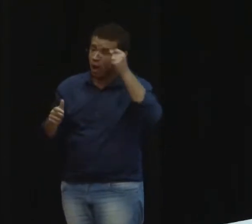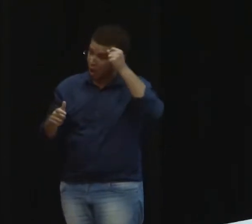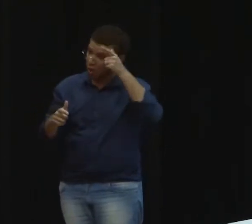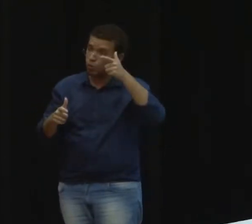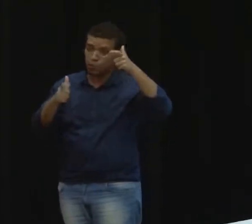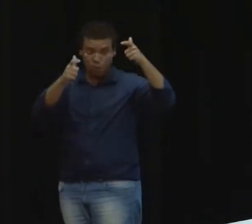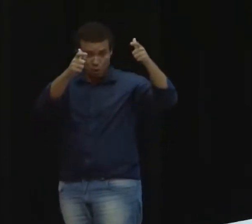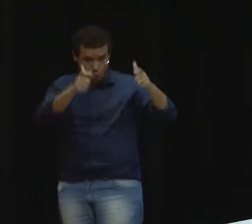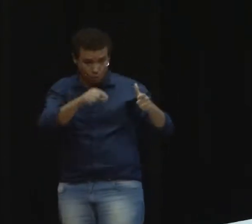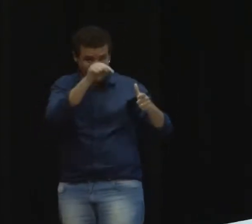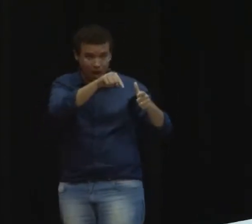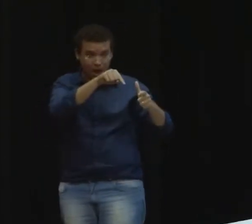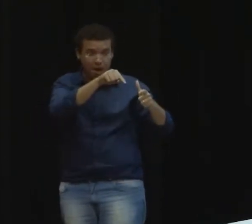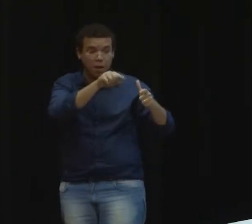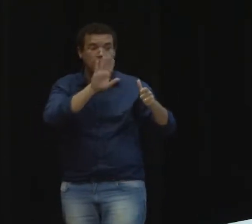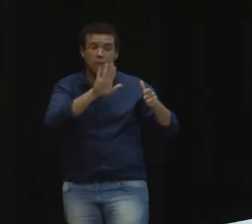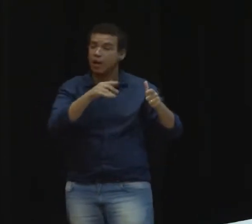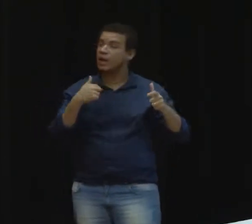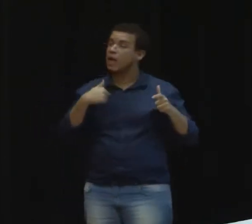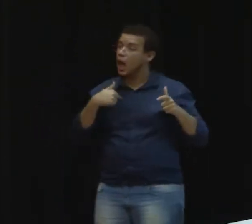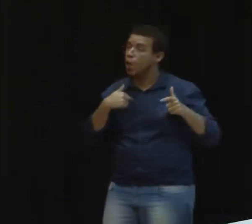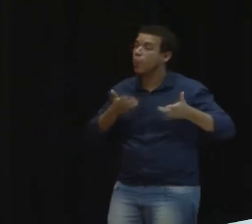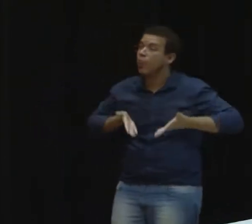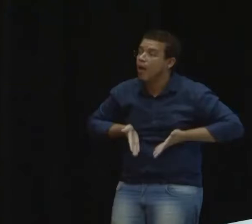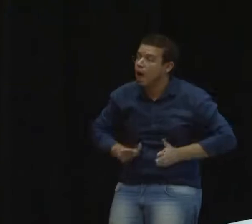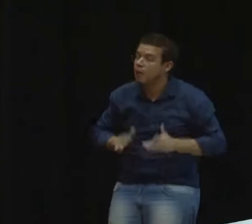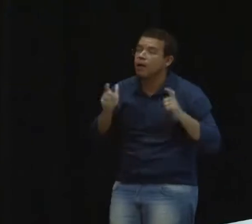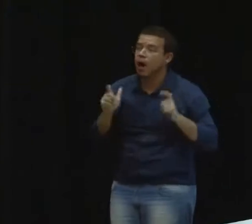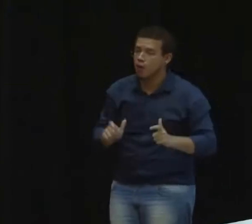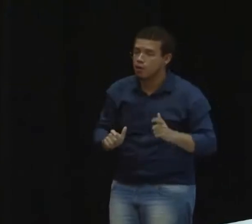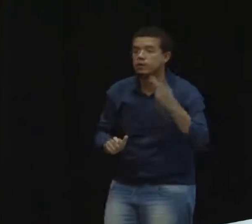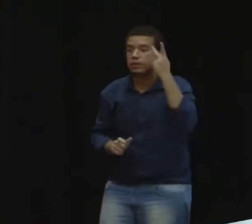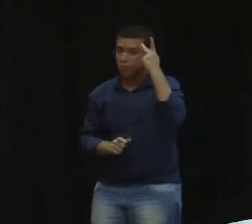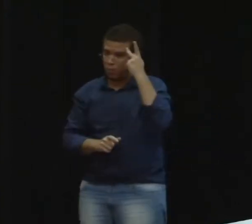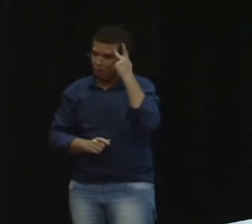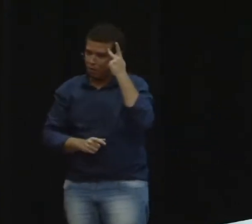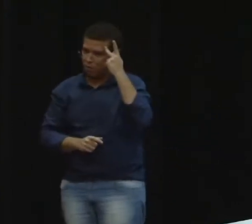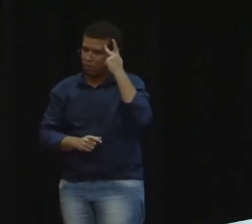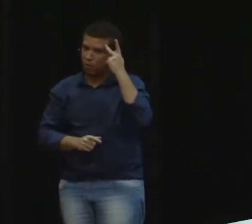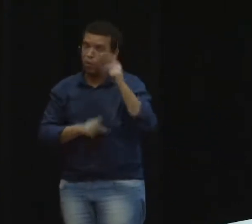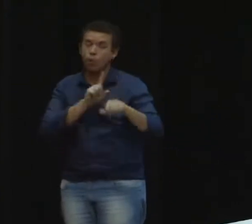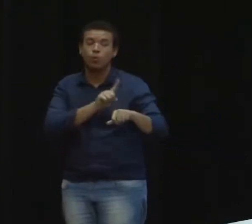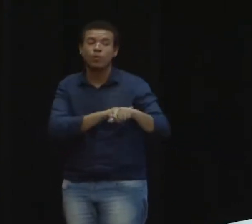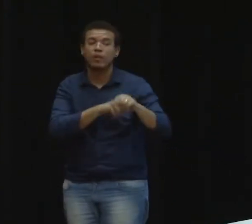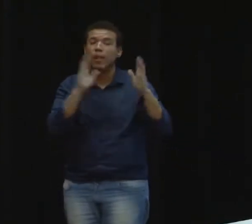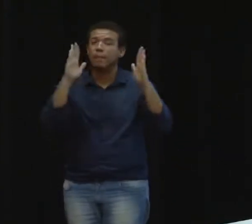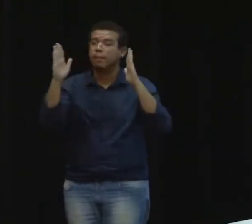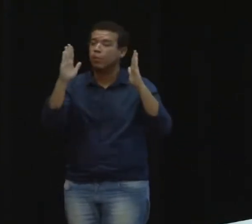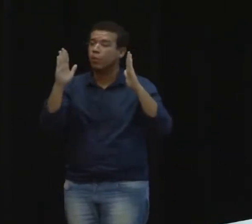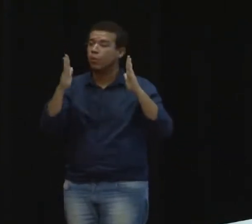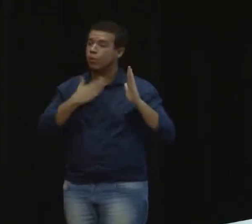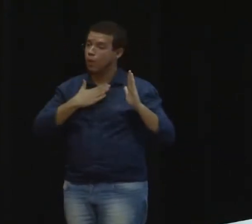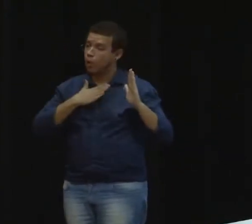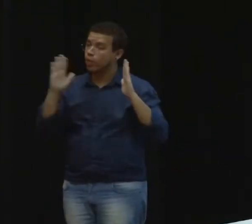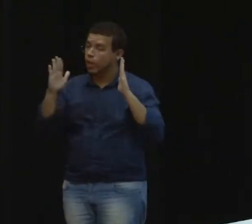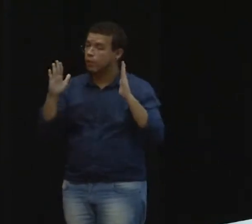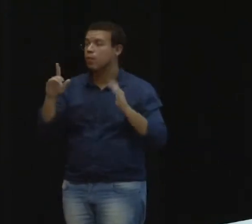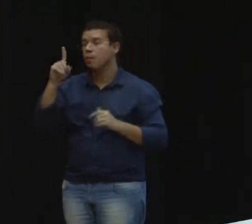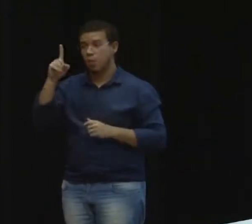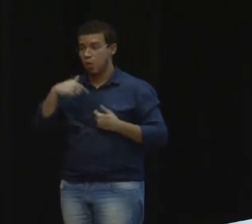lugar. Essa é a questão importante da cultura. Por exemplo, onde você nasceu? Em São Paulo?